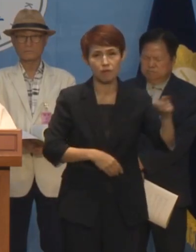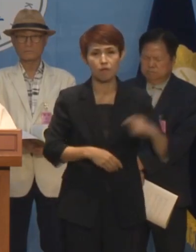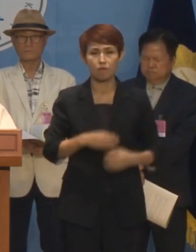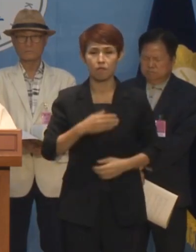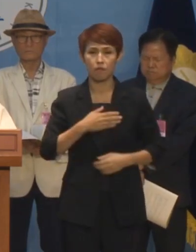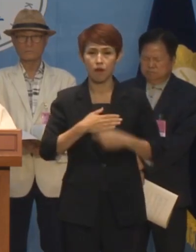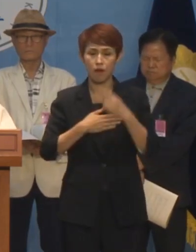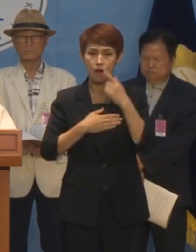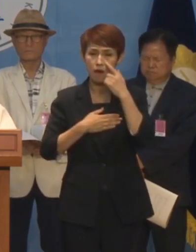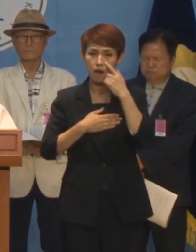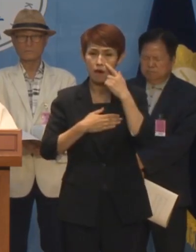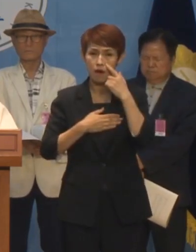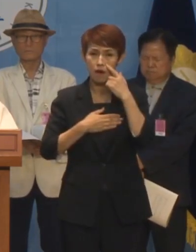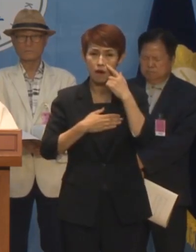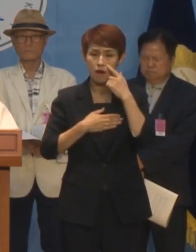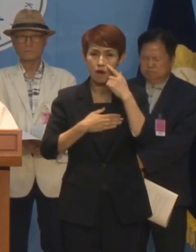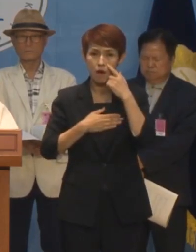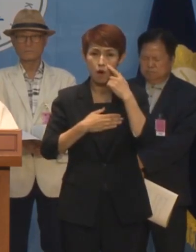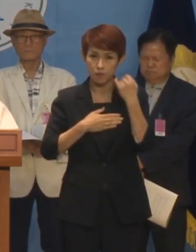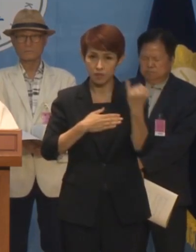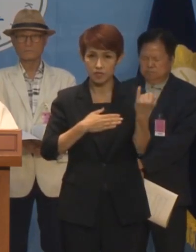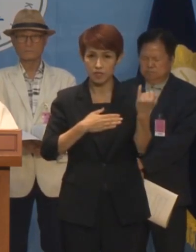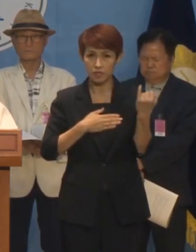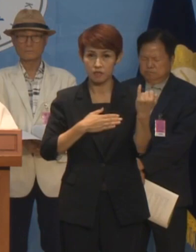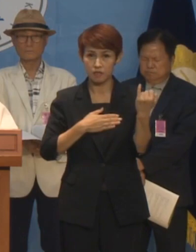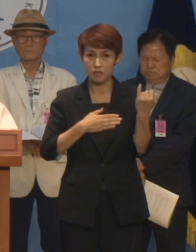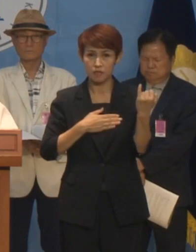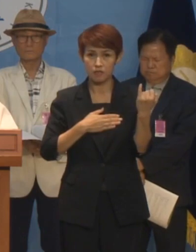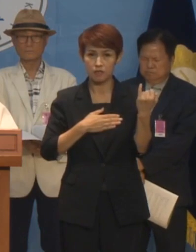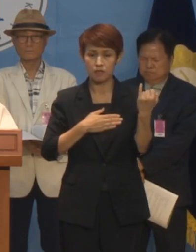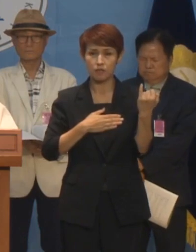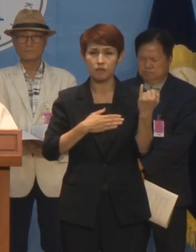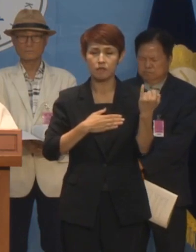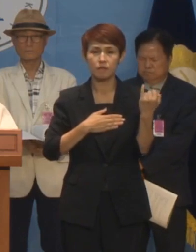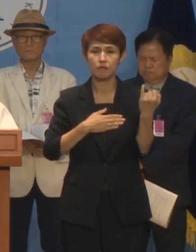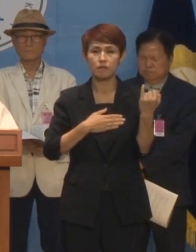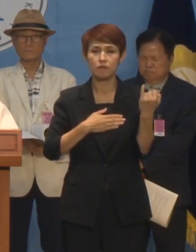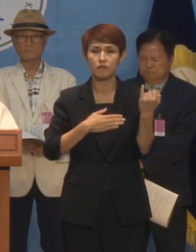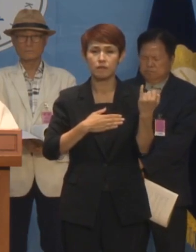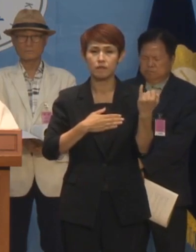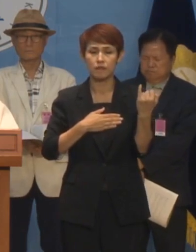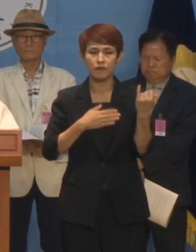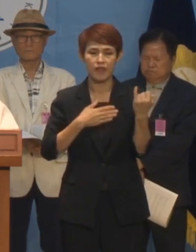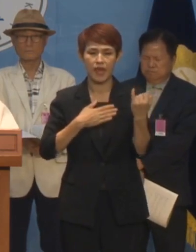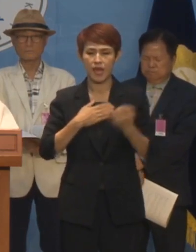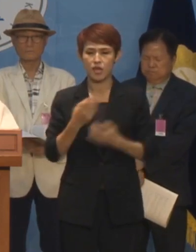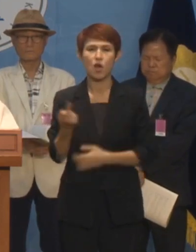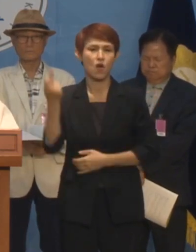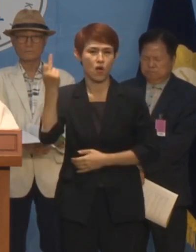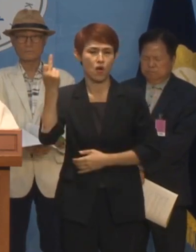와서 어머님은 제 큰형이 되시죠. 맞이를